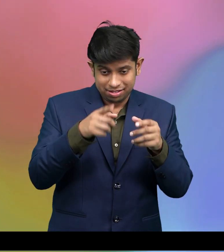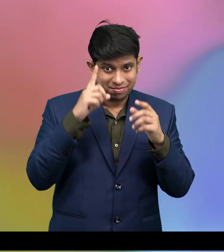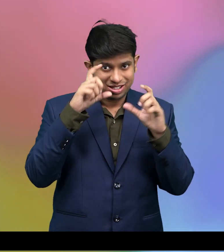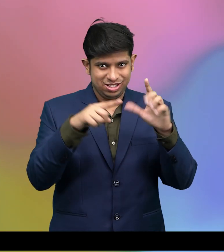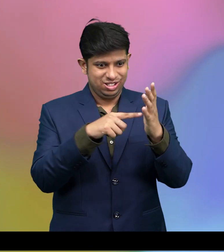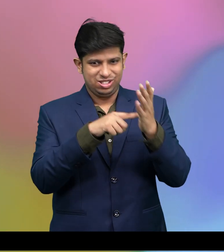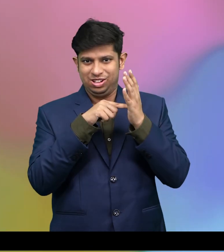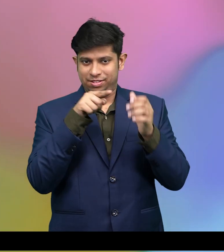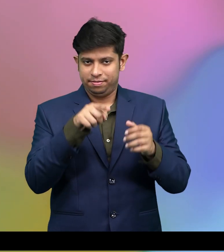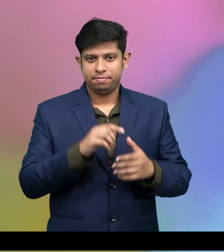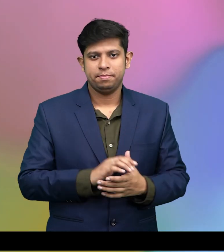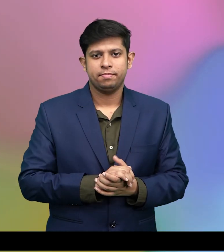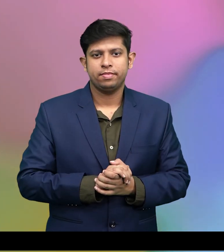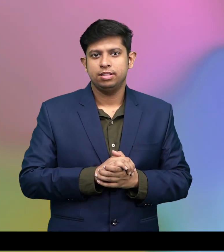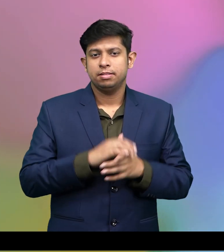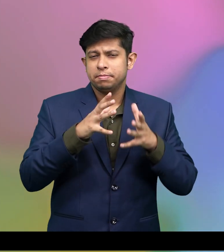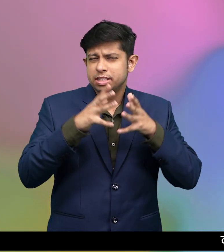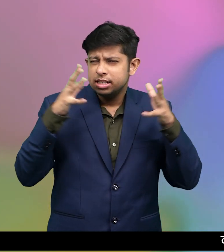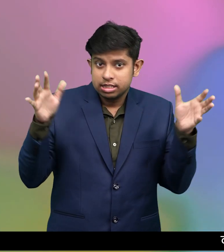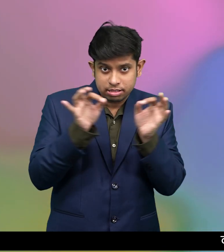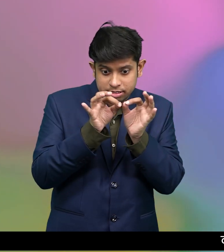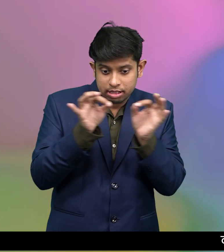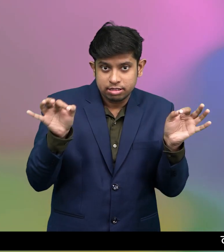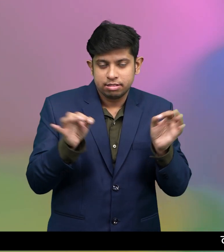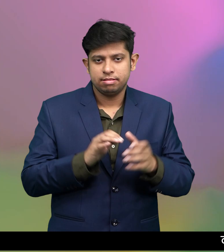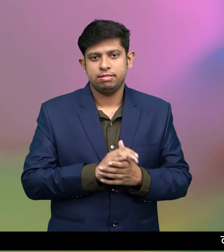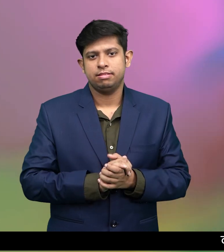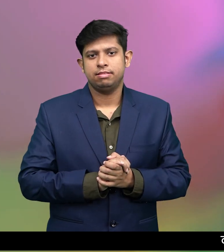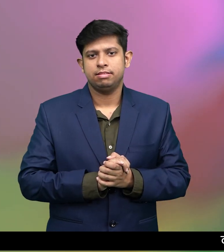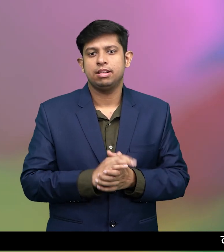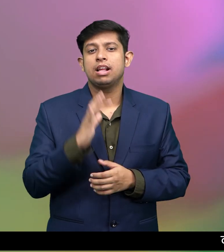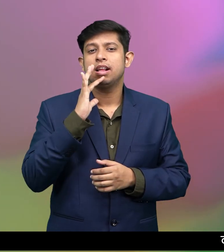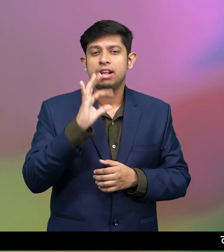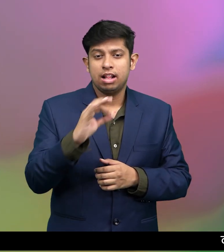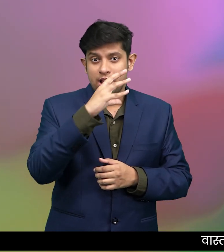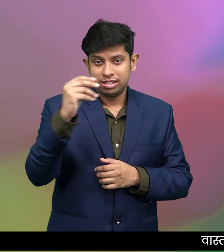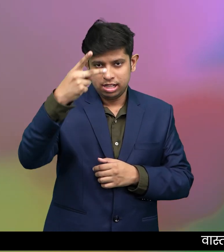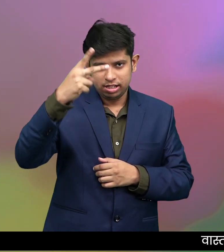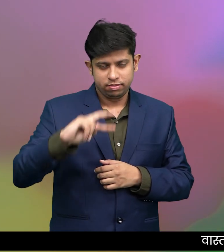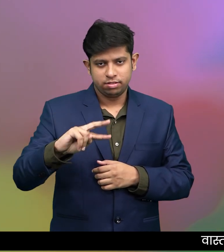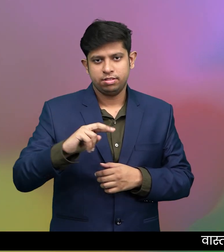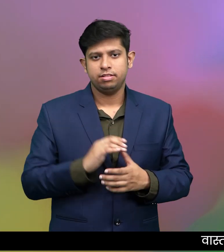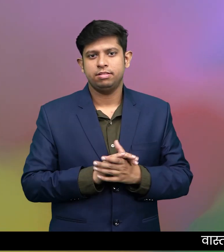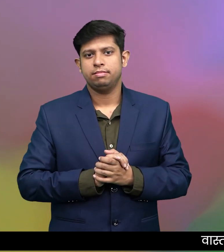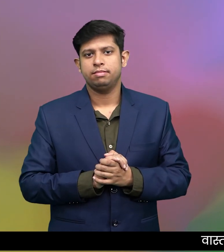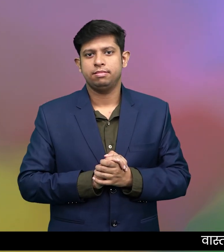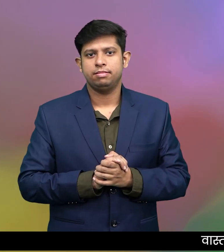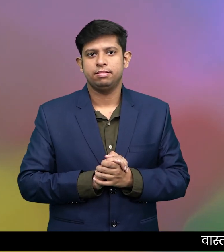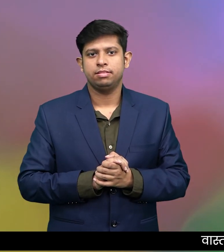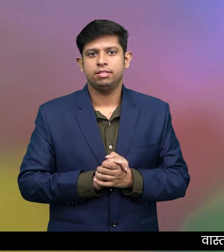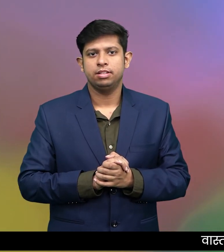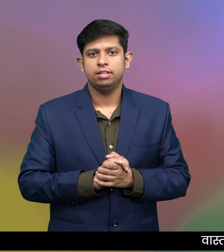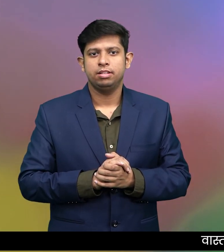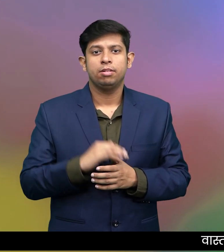प्रतिमा Properties of the image. Larger in वस्तूपेक्षा size, मोठी, real and वास्तविक inverted. आणि उलटी,